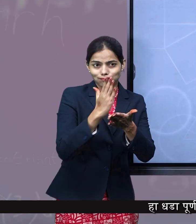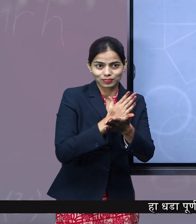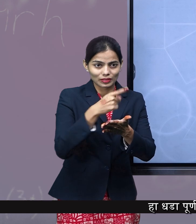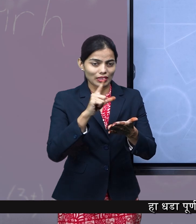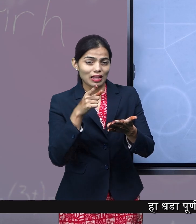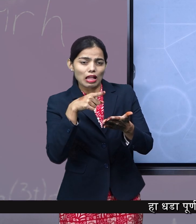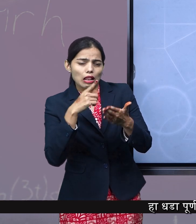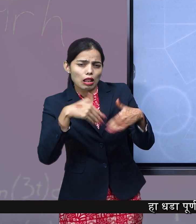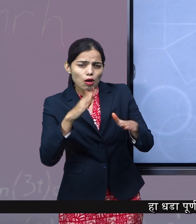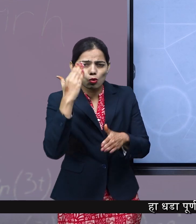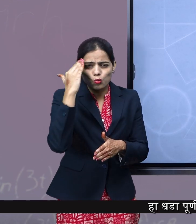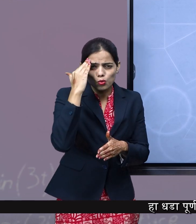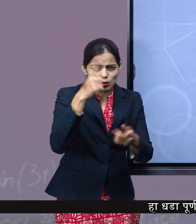झाल्यानंतर तुम्हाला हे कळेल.